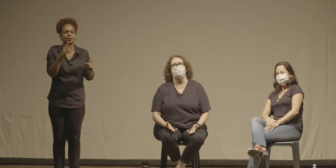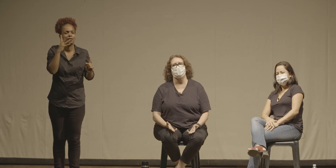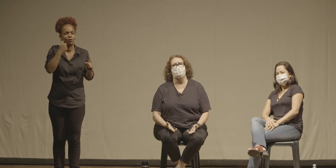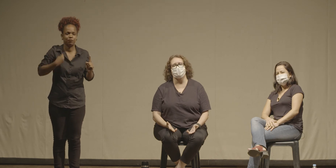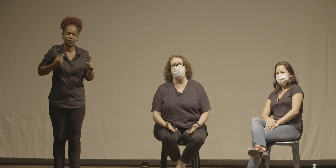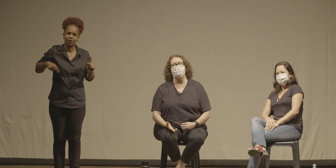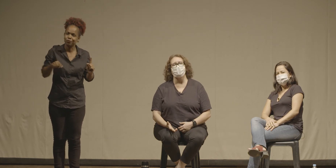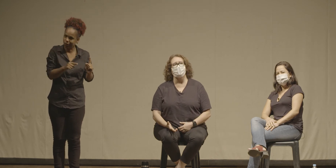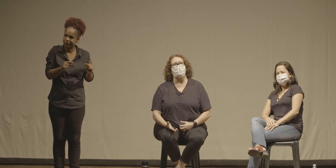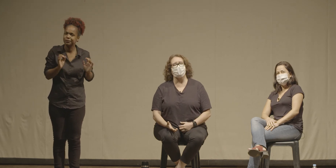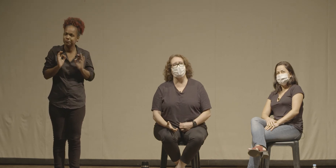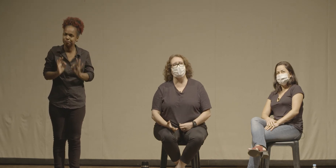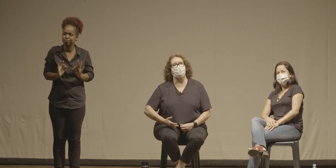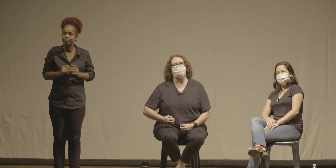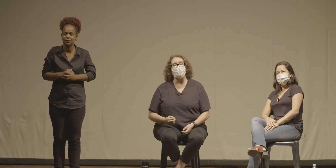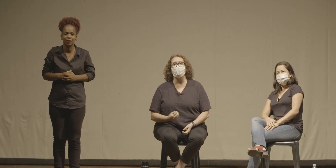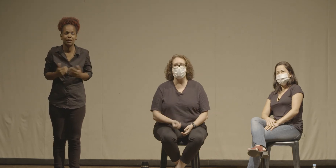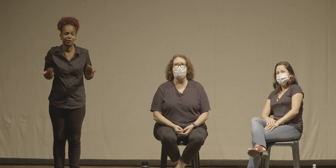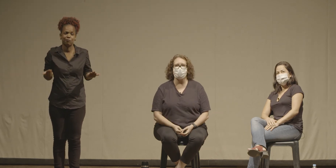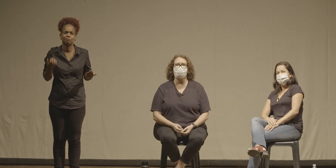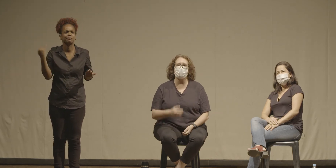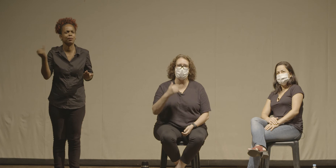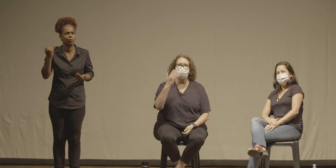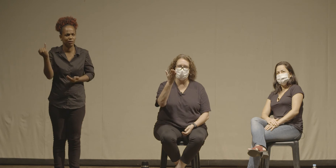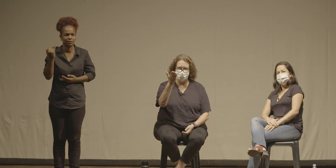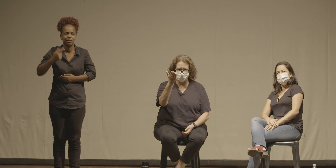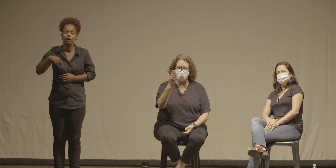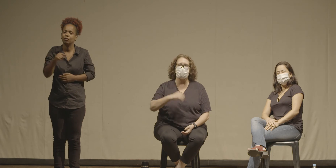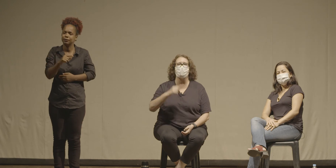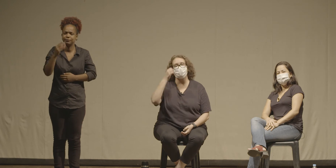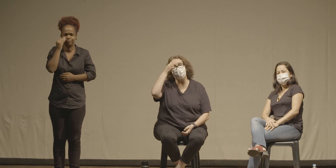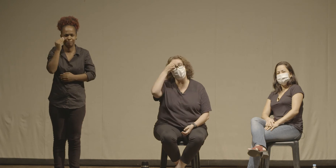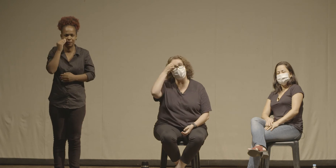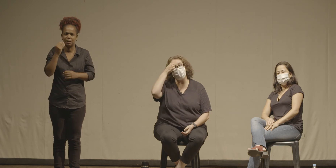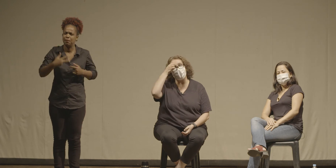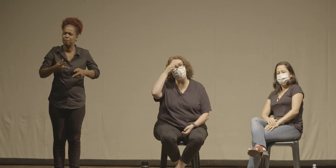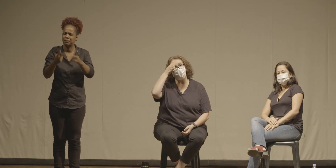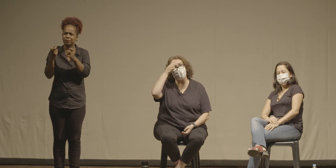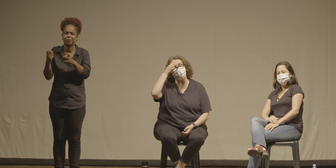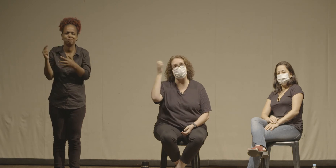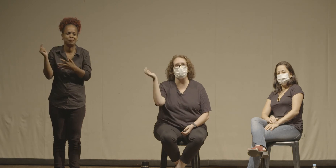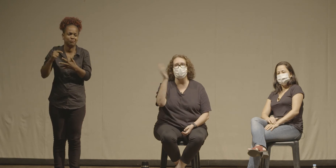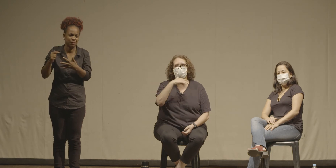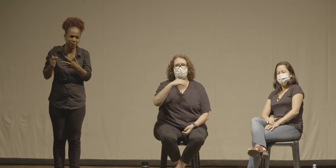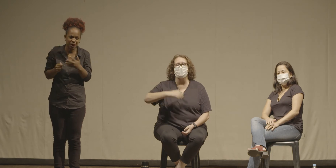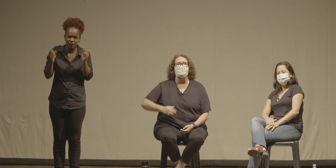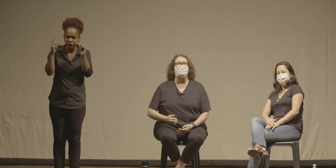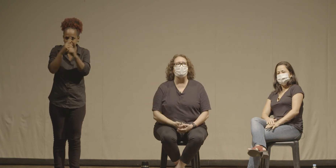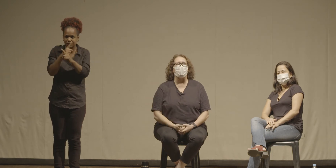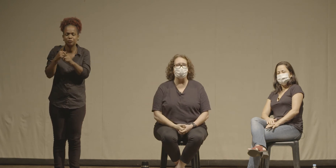mundo, né? E então é muito importante que a gente tente perceber todas as dificuldades que nós